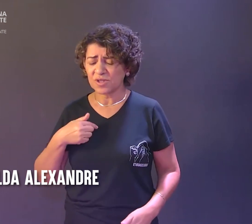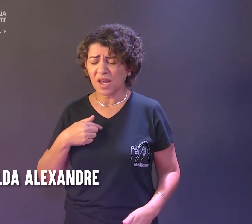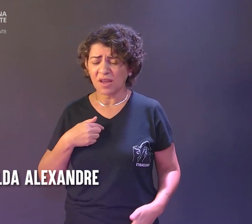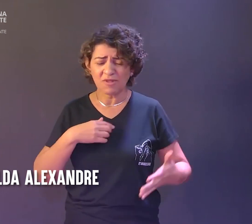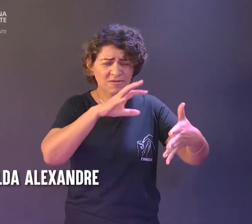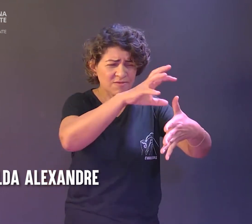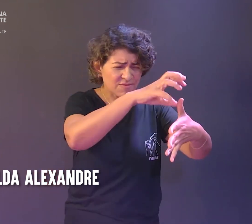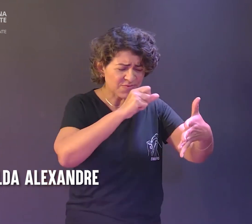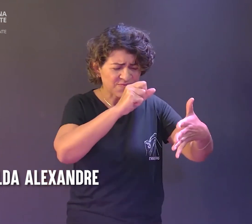o ídolo